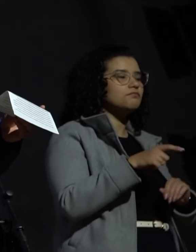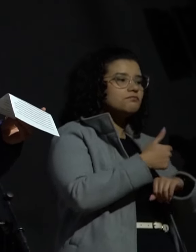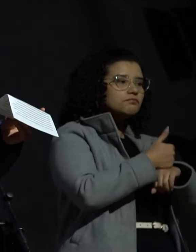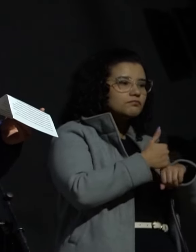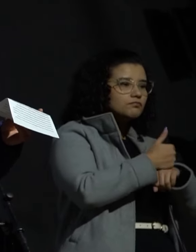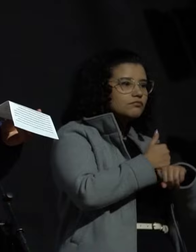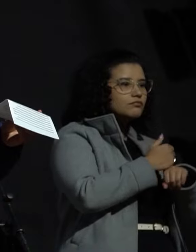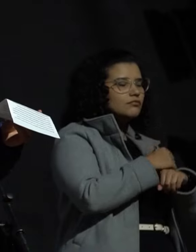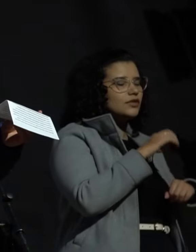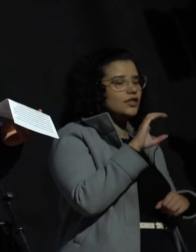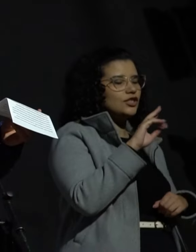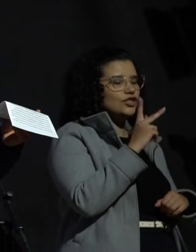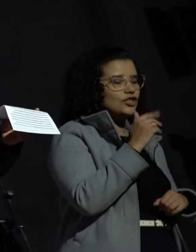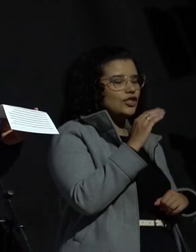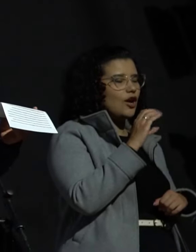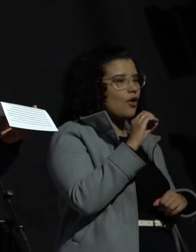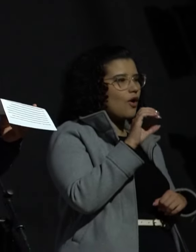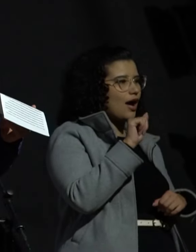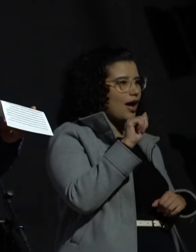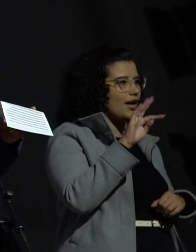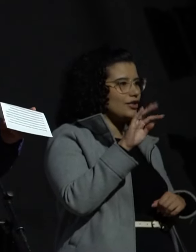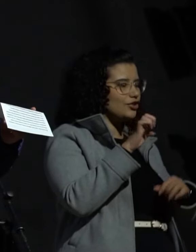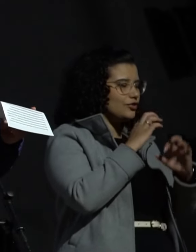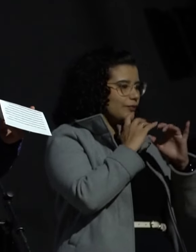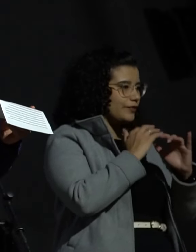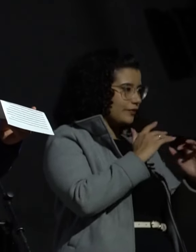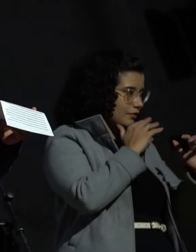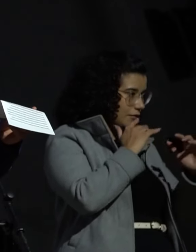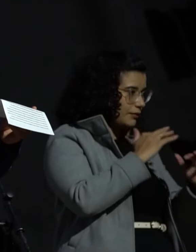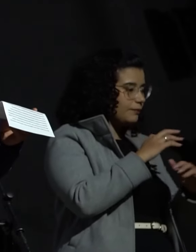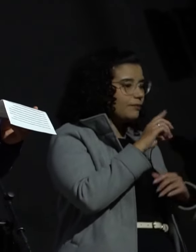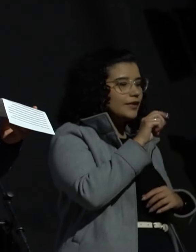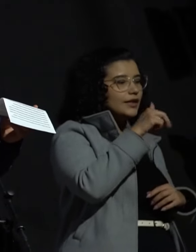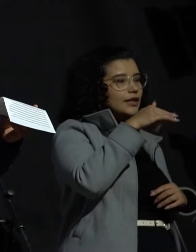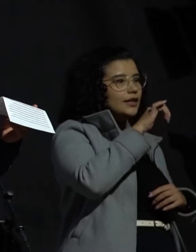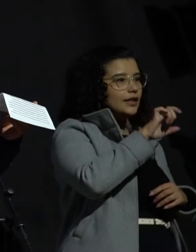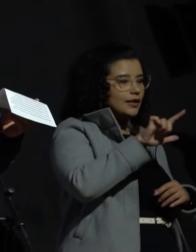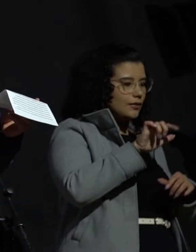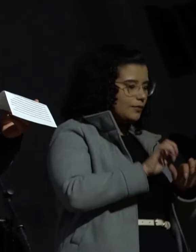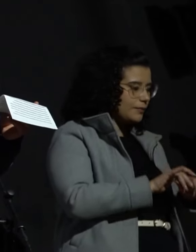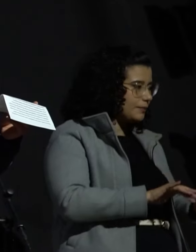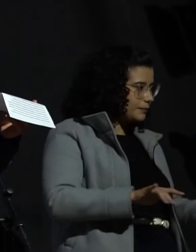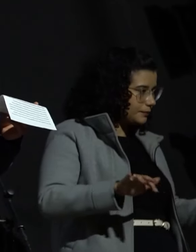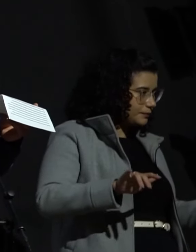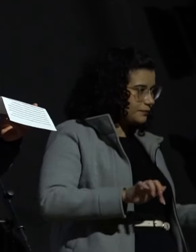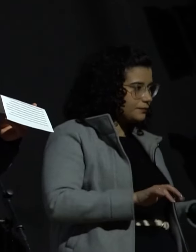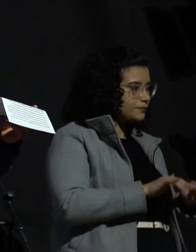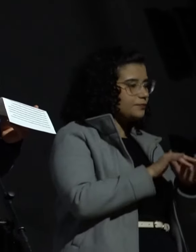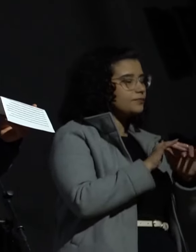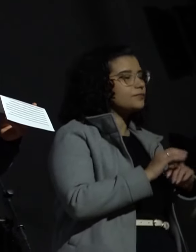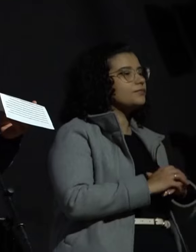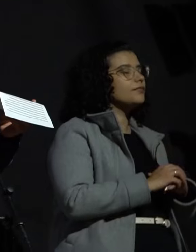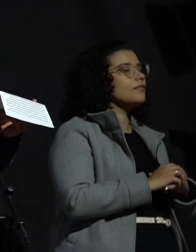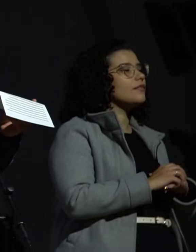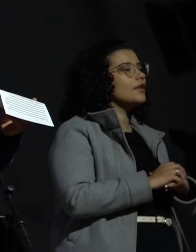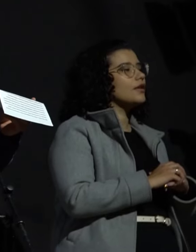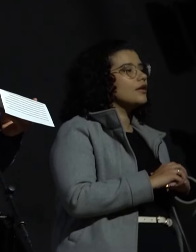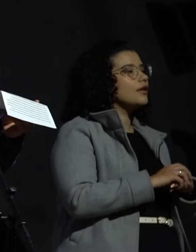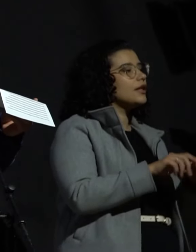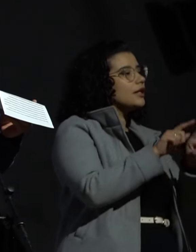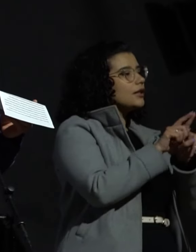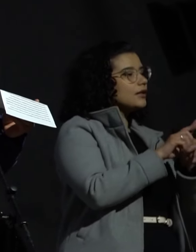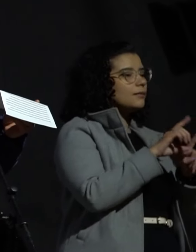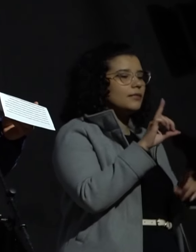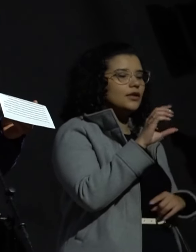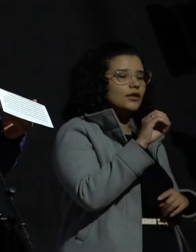em shakuhachi e flauta, Daniel Gragel, no piano e acordeon, e